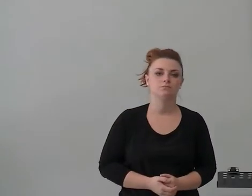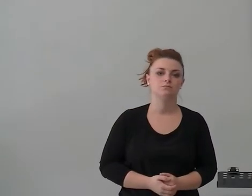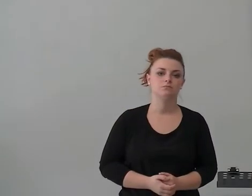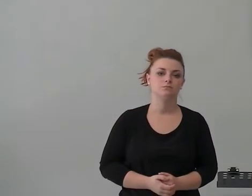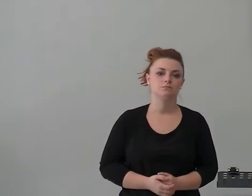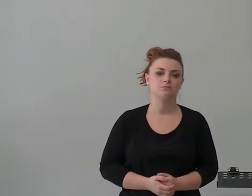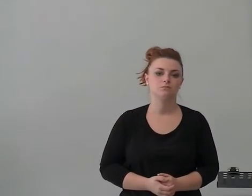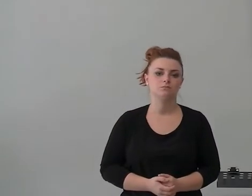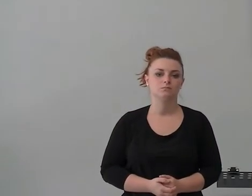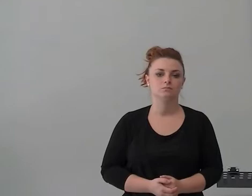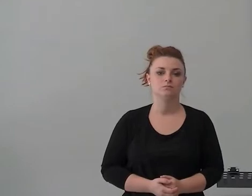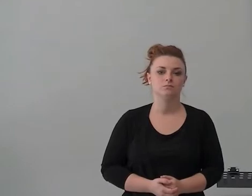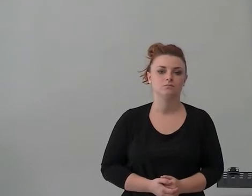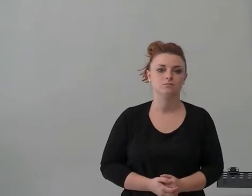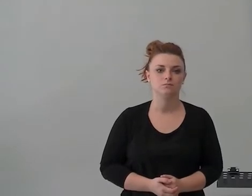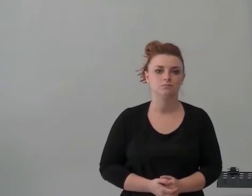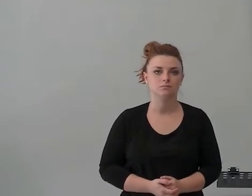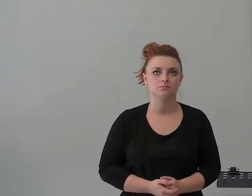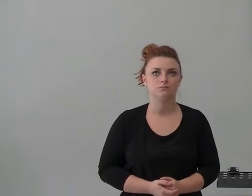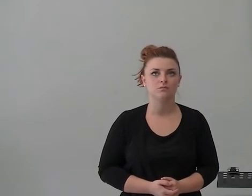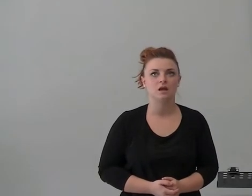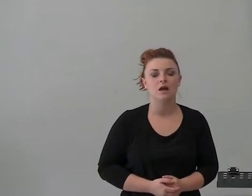che il cristianesimo ha a che fare con me